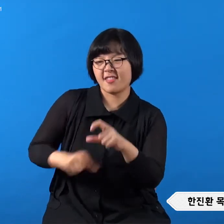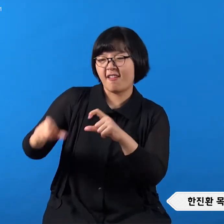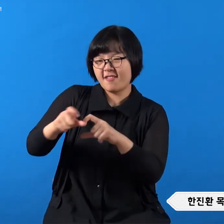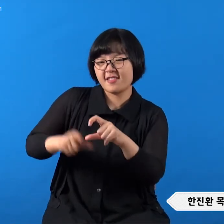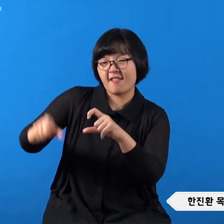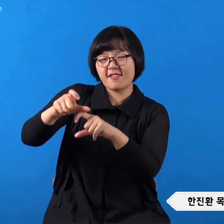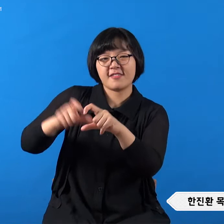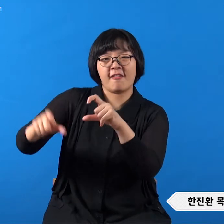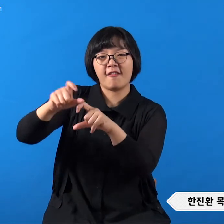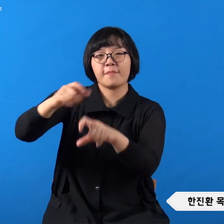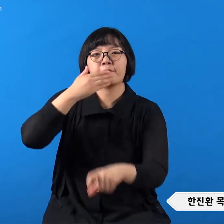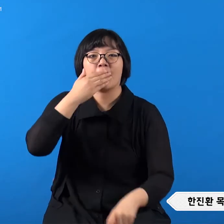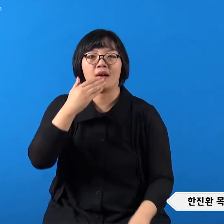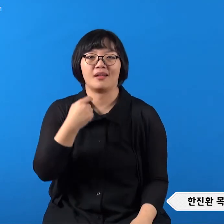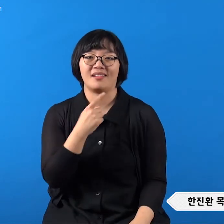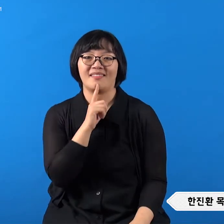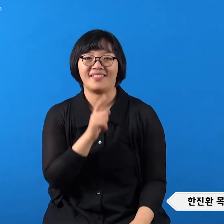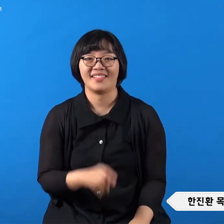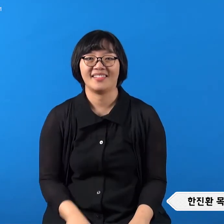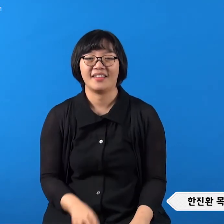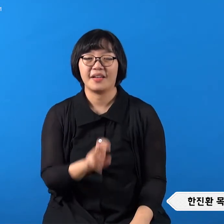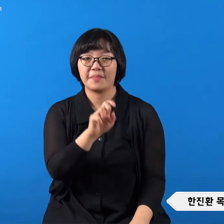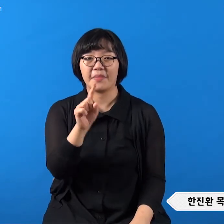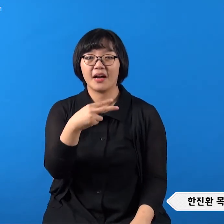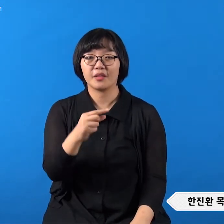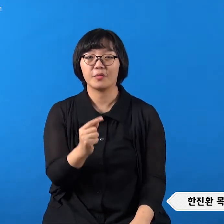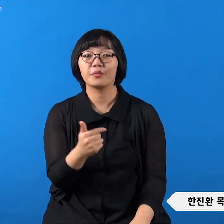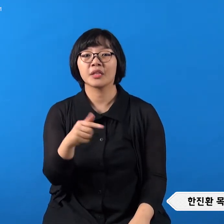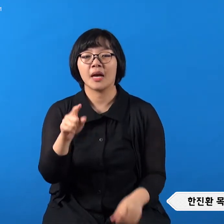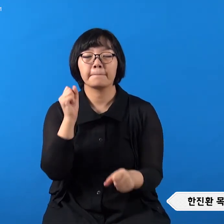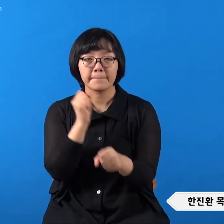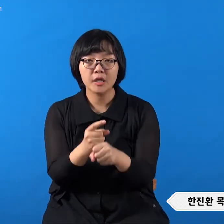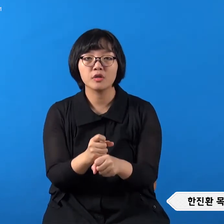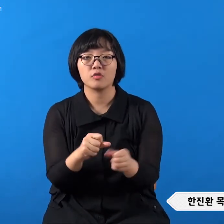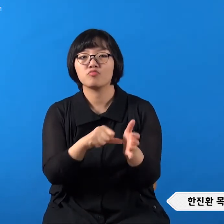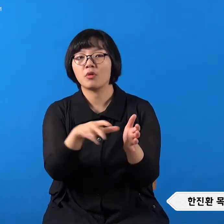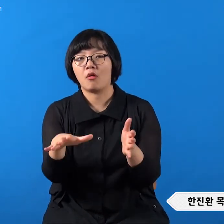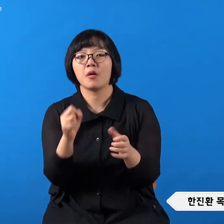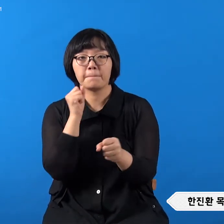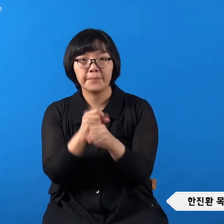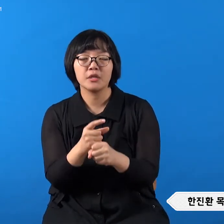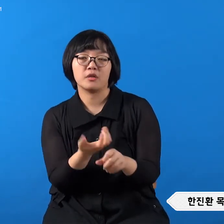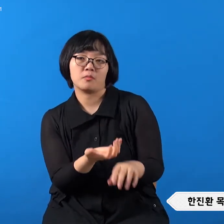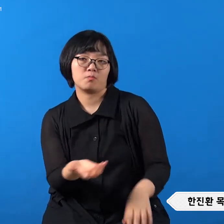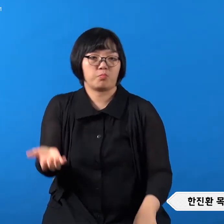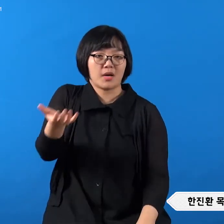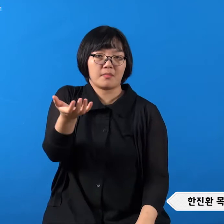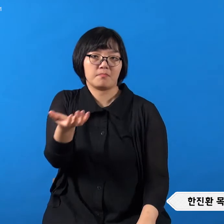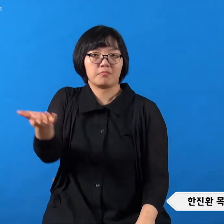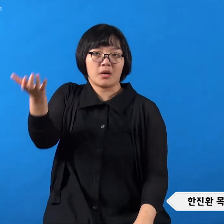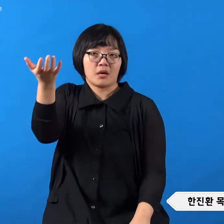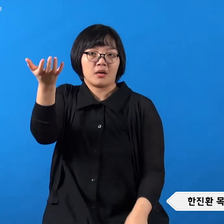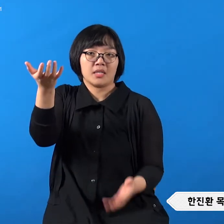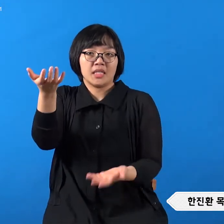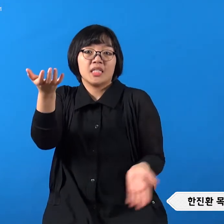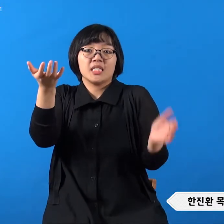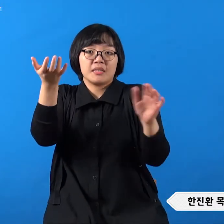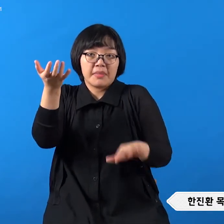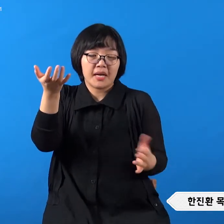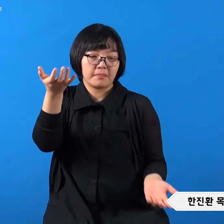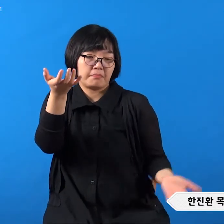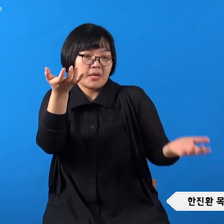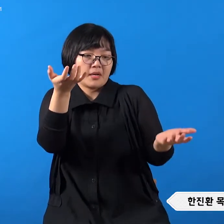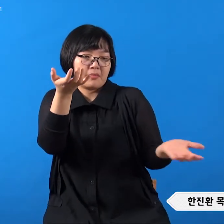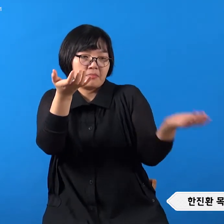또 몰아붙인다. 이미 대단한 사람이 되었건만 나는 여전히 대단한 사람임을 증명해 보여야 한다.